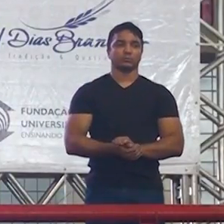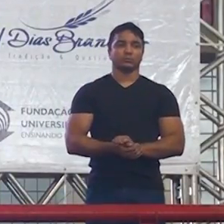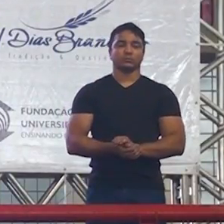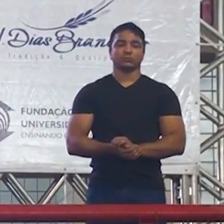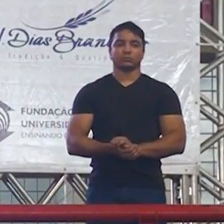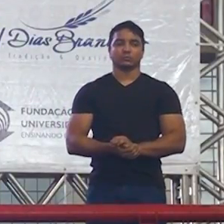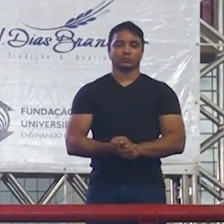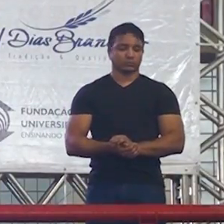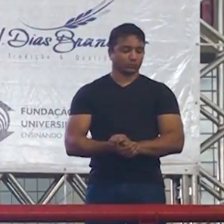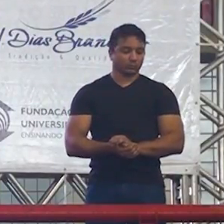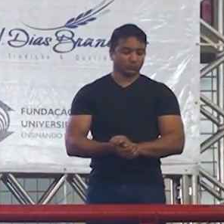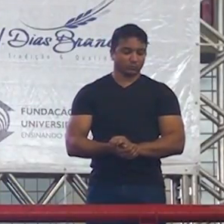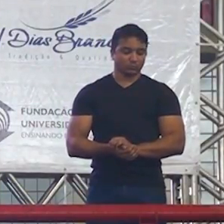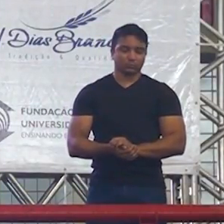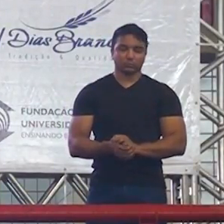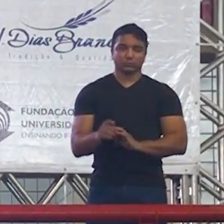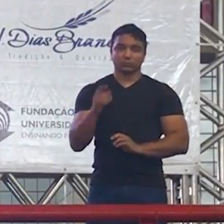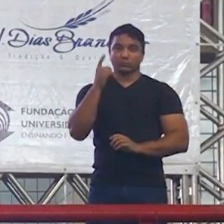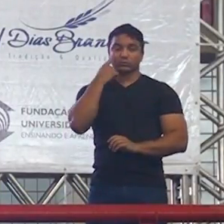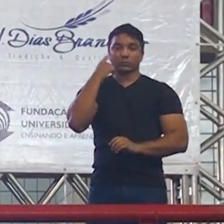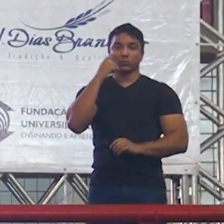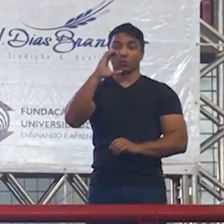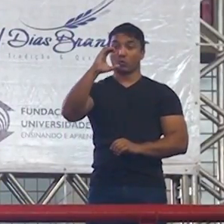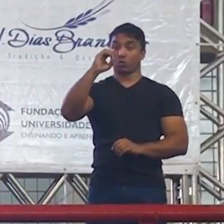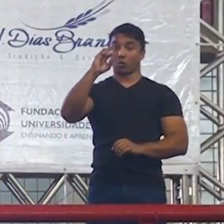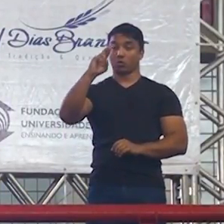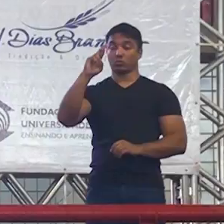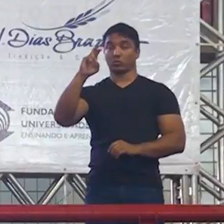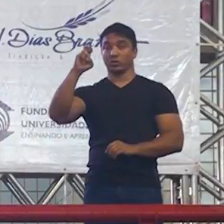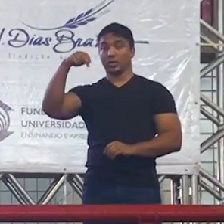frente. E quando essa corrente elétrica...